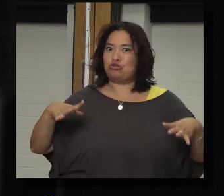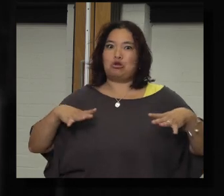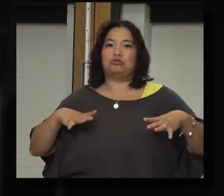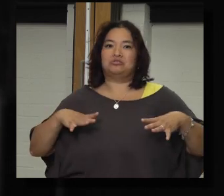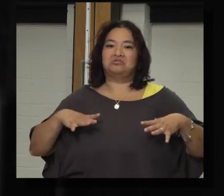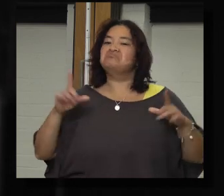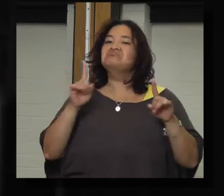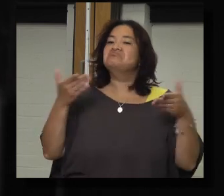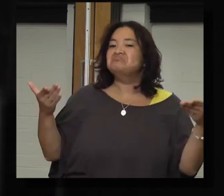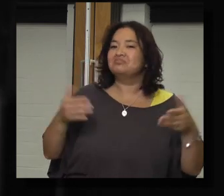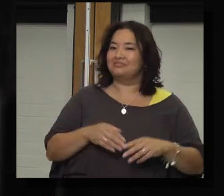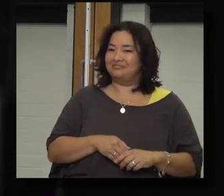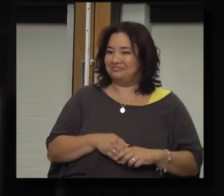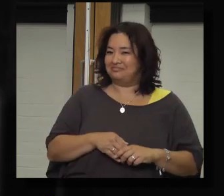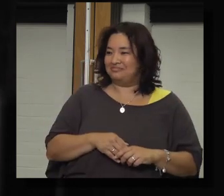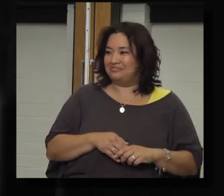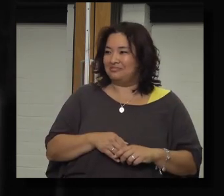En waar bent u het meest trots op?